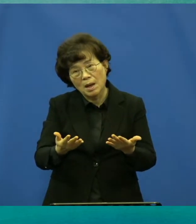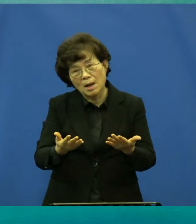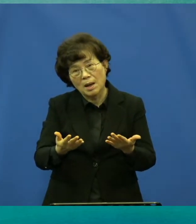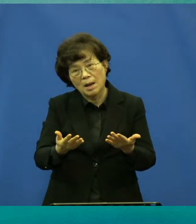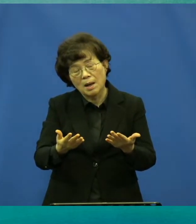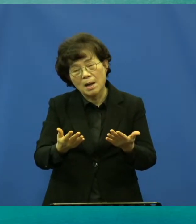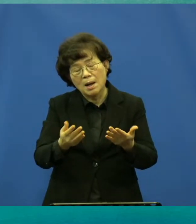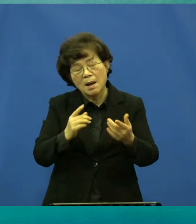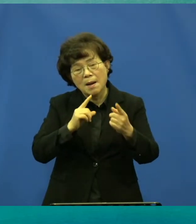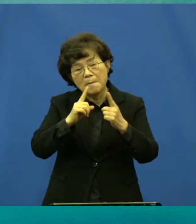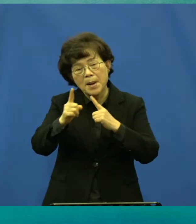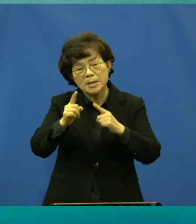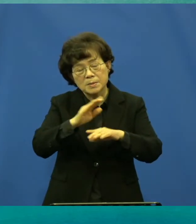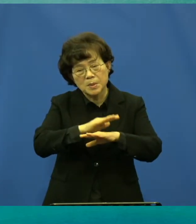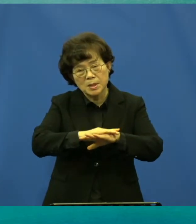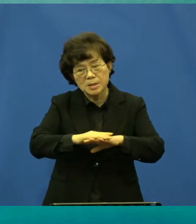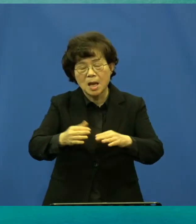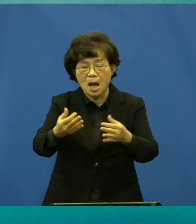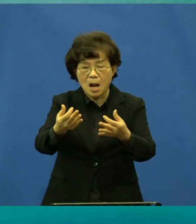말씀을 들어야 합니다.